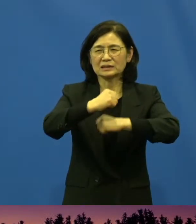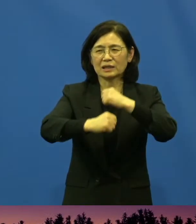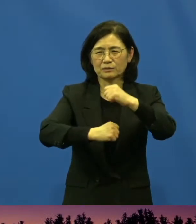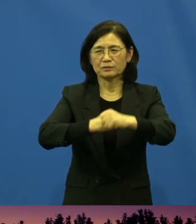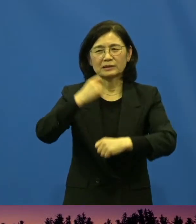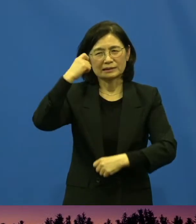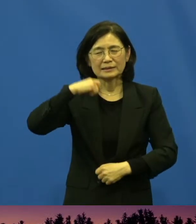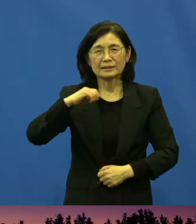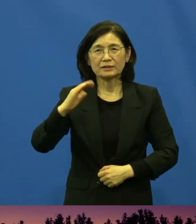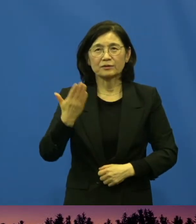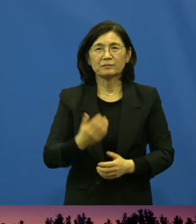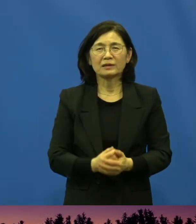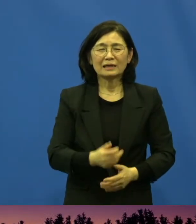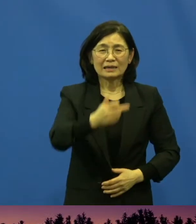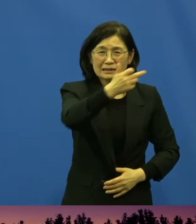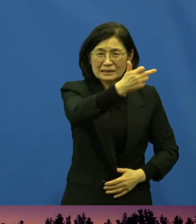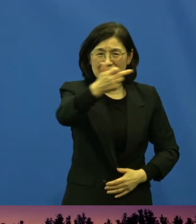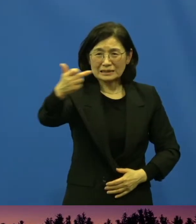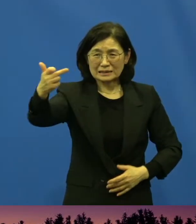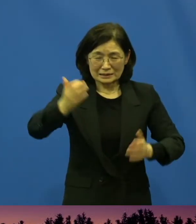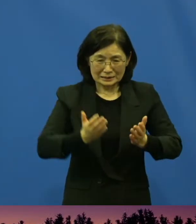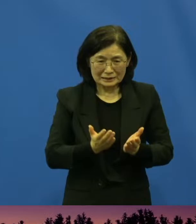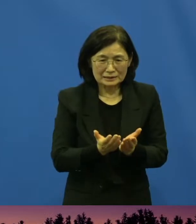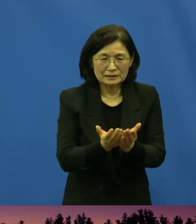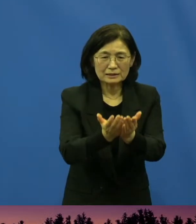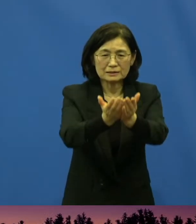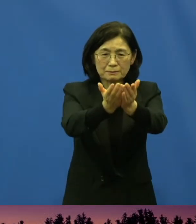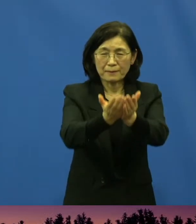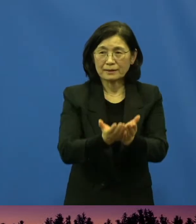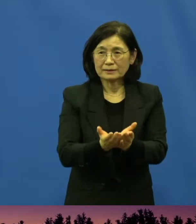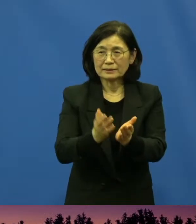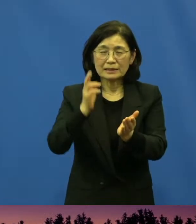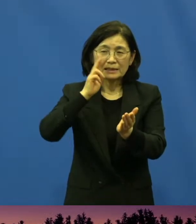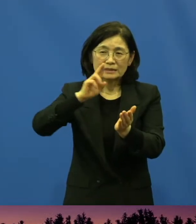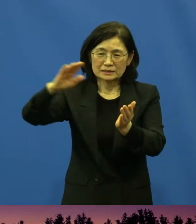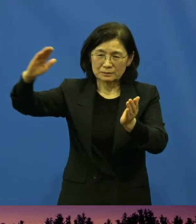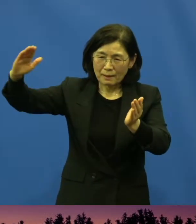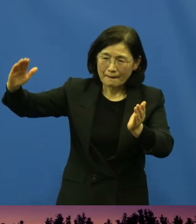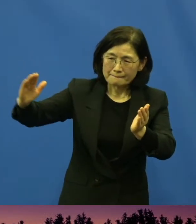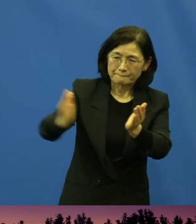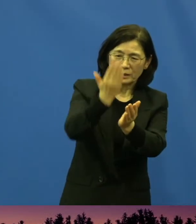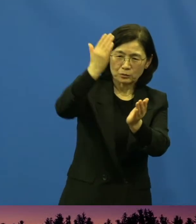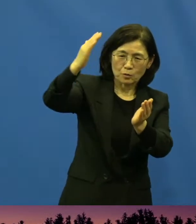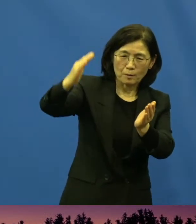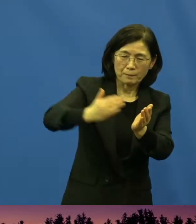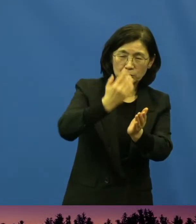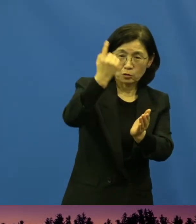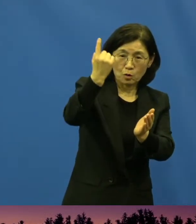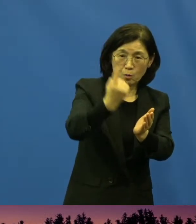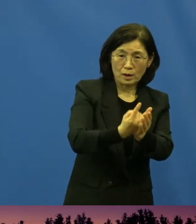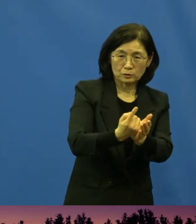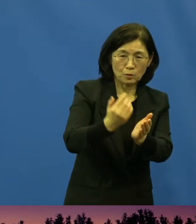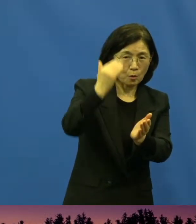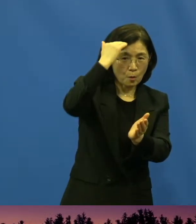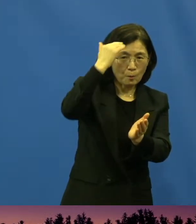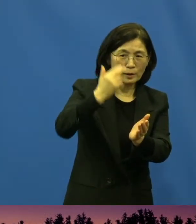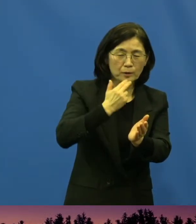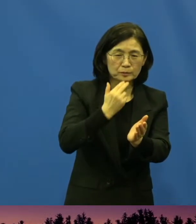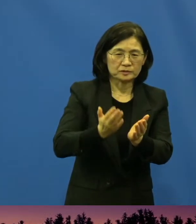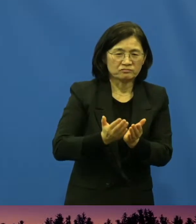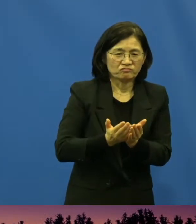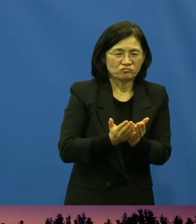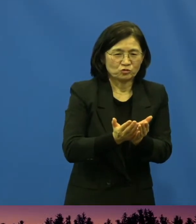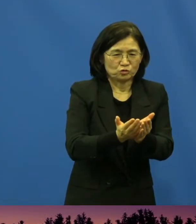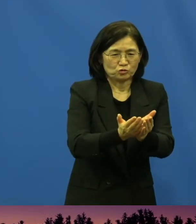큰 항공모함은요, 그냥 파도가 쳐도 그냥 가요. 파도가 지가 지쳐 나가 떨어져요. 배가